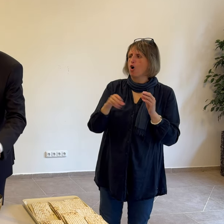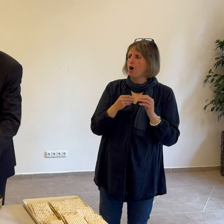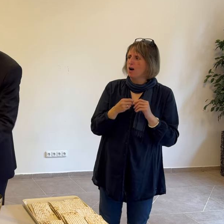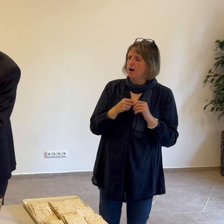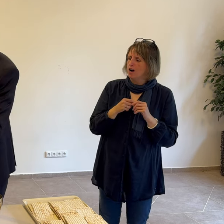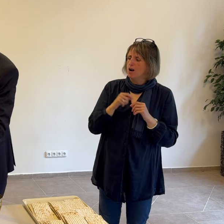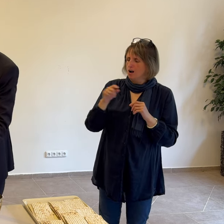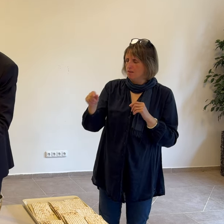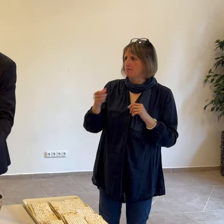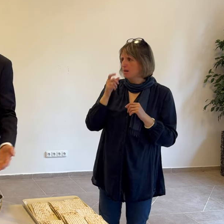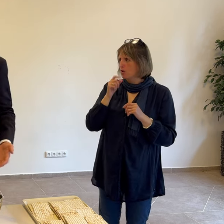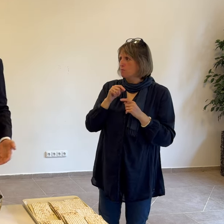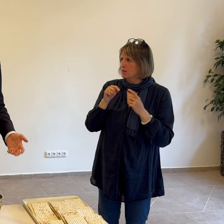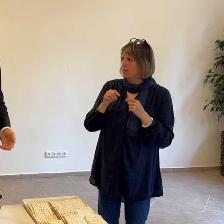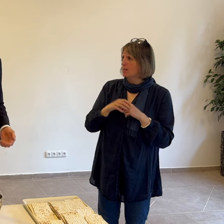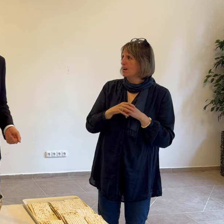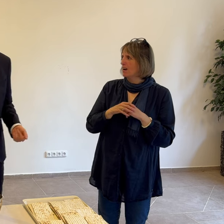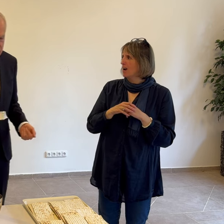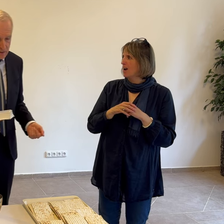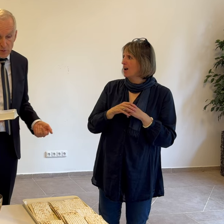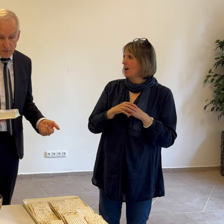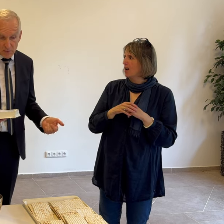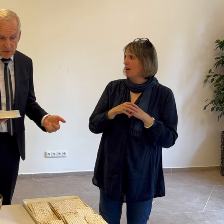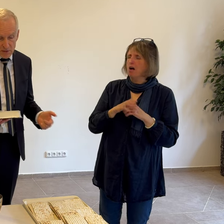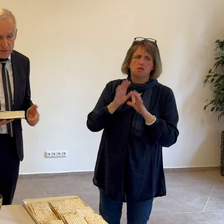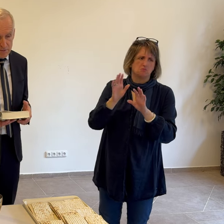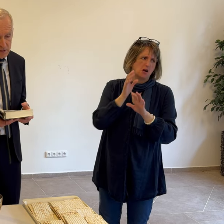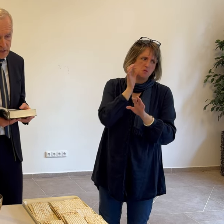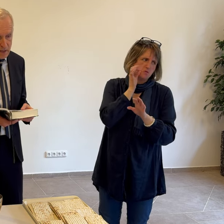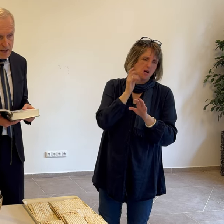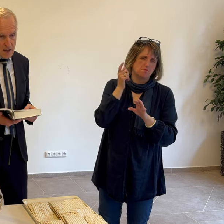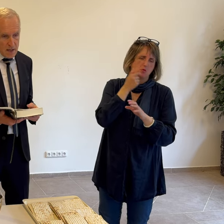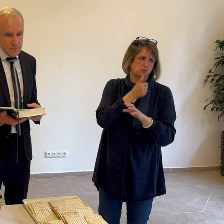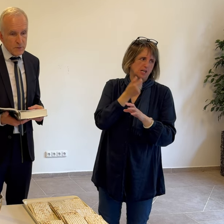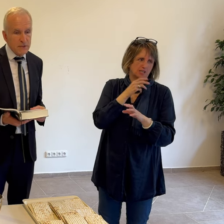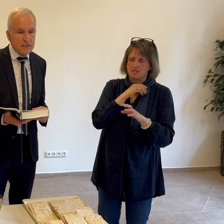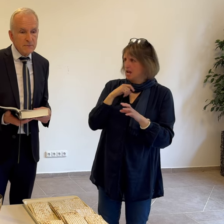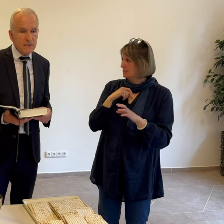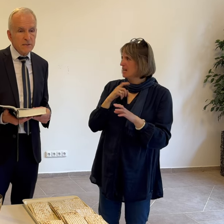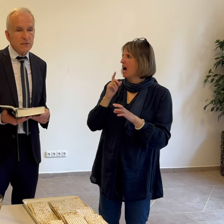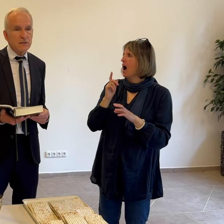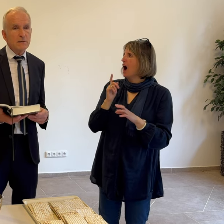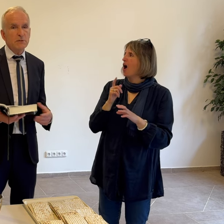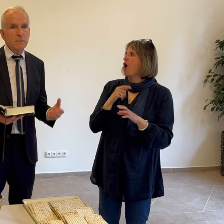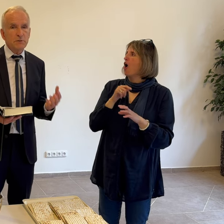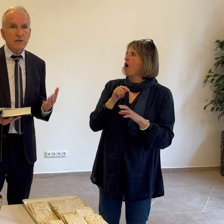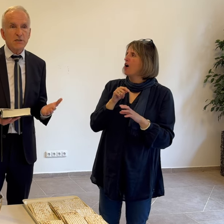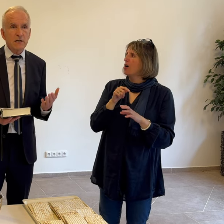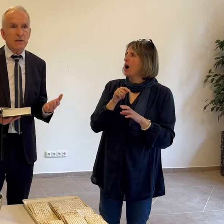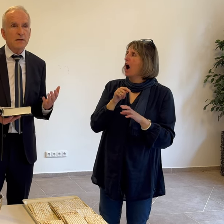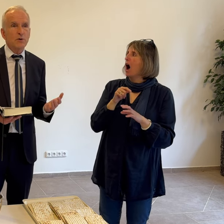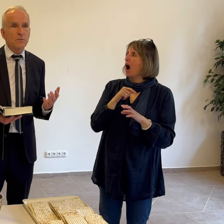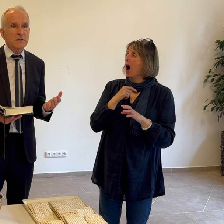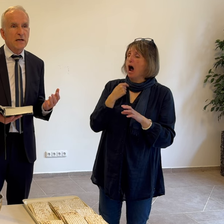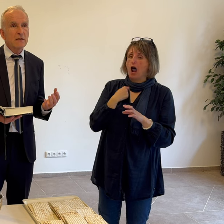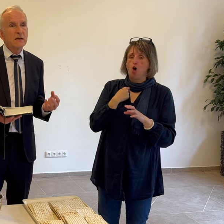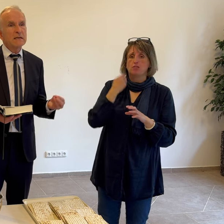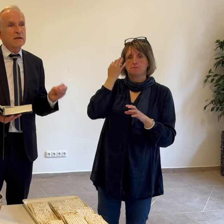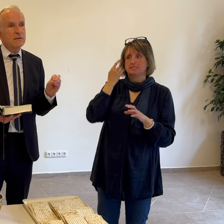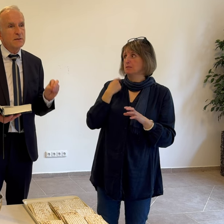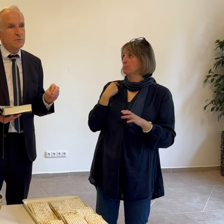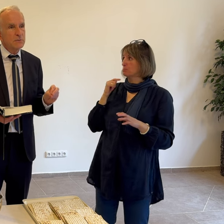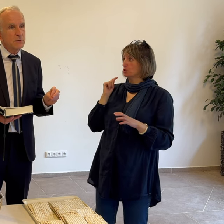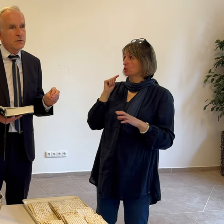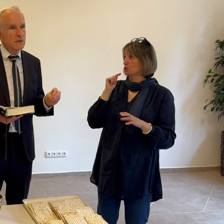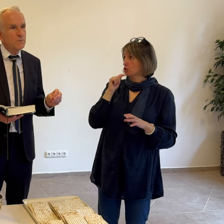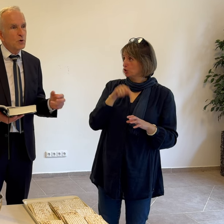je krev Kristova a tak dále tak to beru většinou že mnozí si myslí že tím že přišli na ten obřad